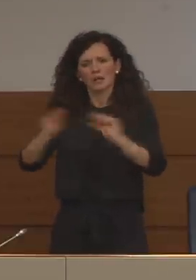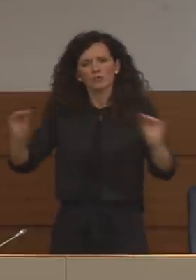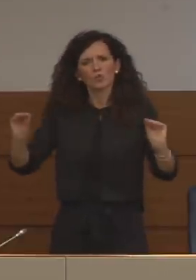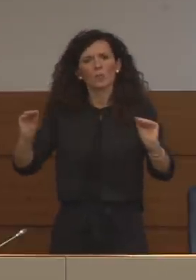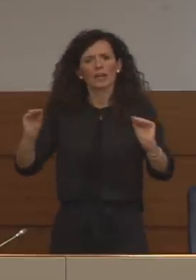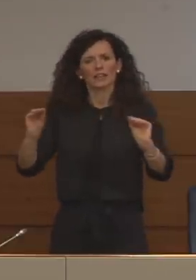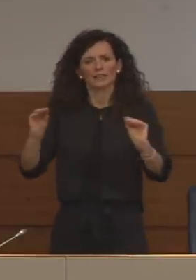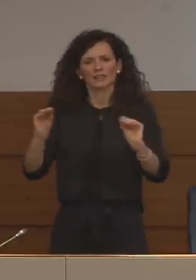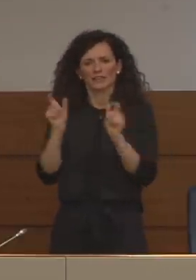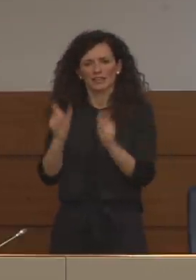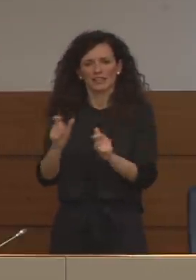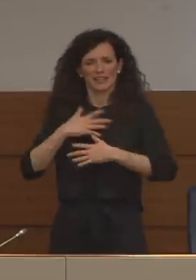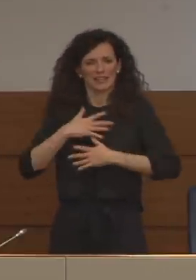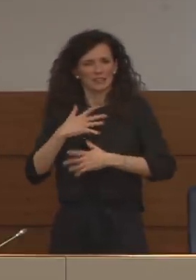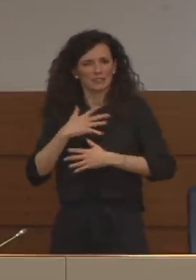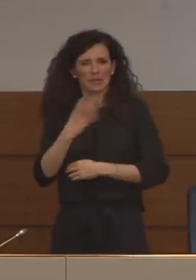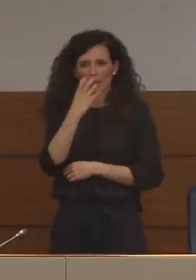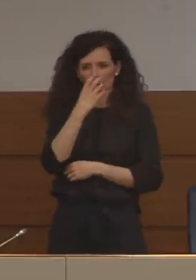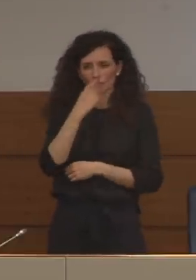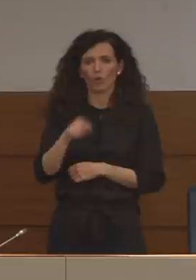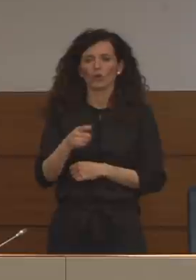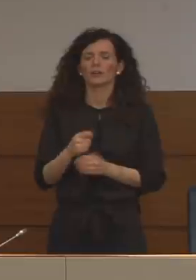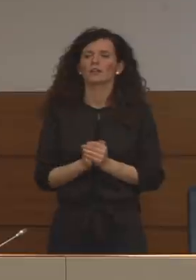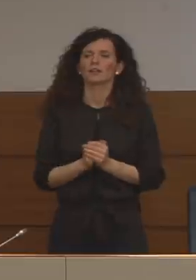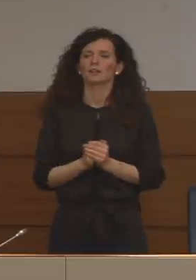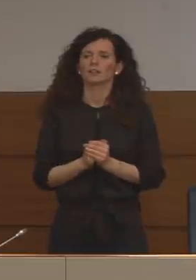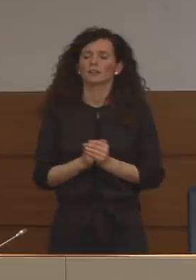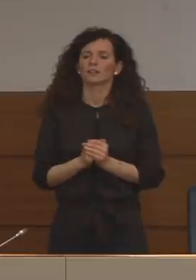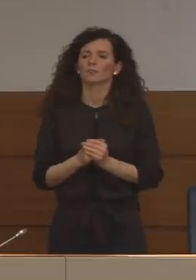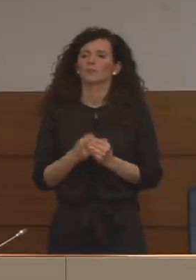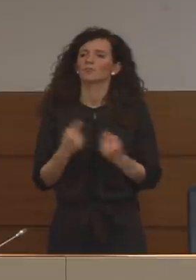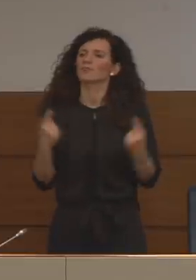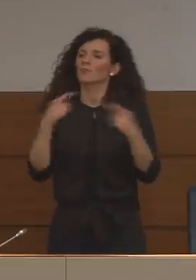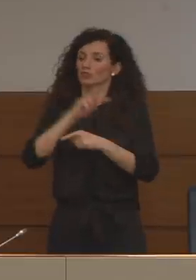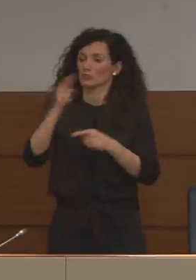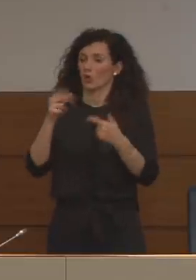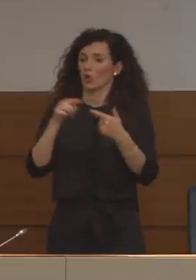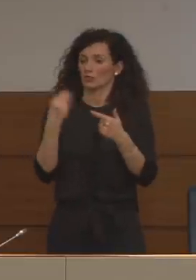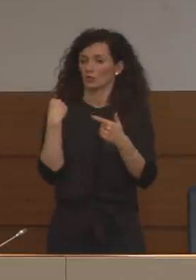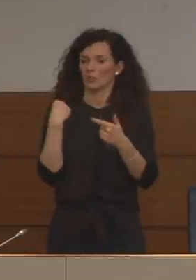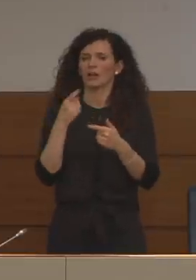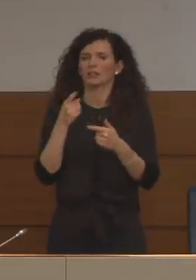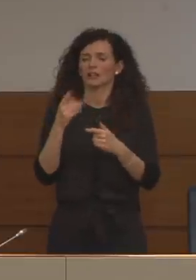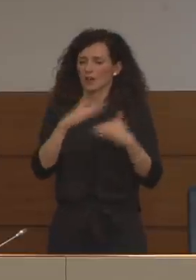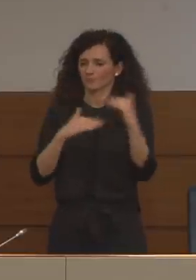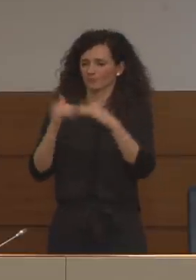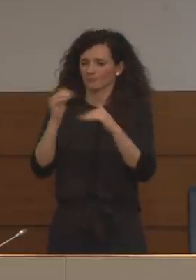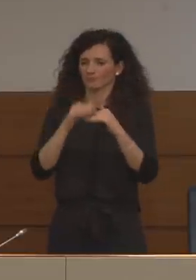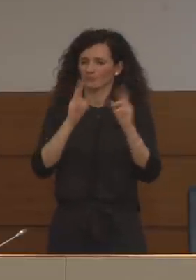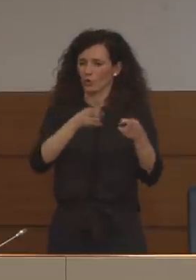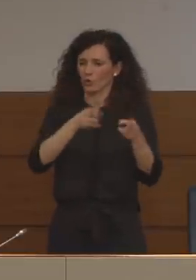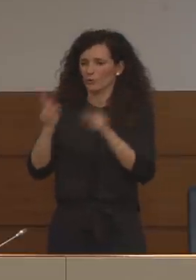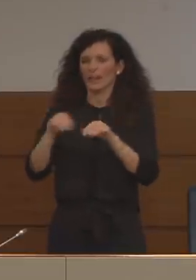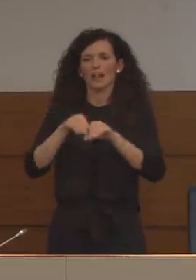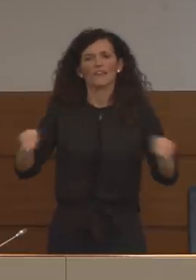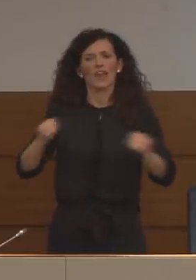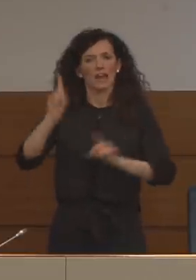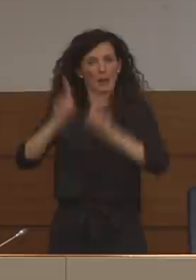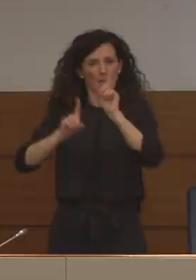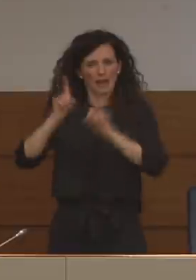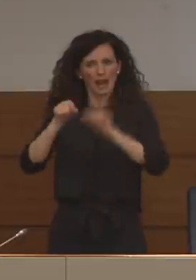sulla realizzazione della struttura alla fiera di milano una struttura